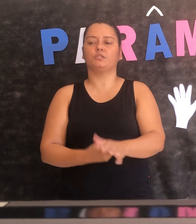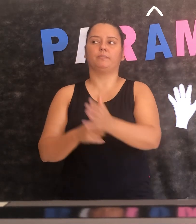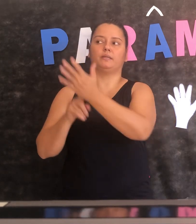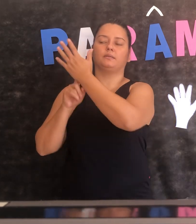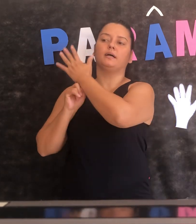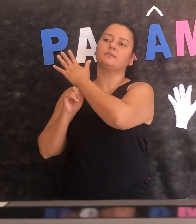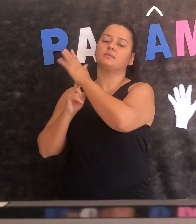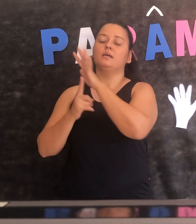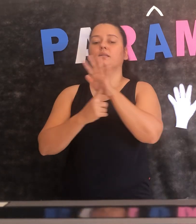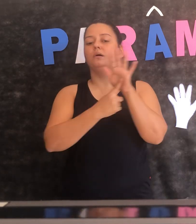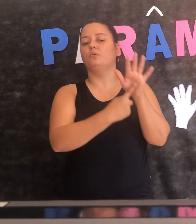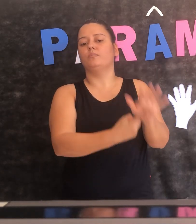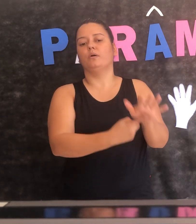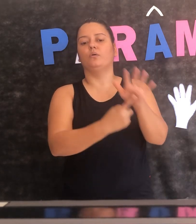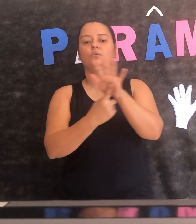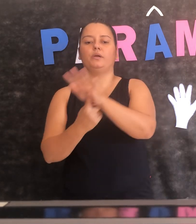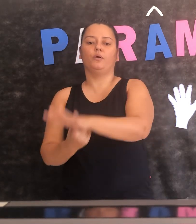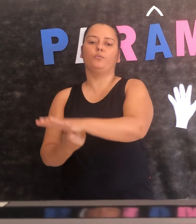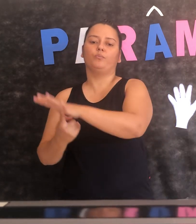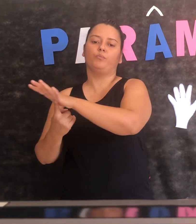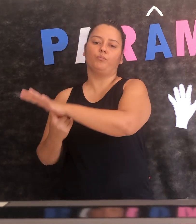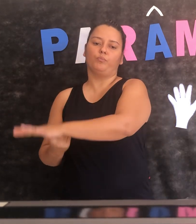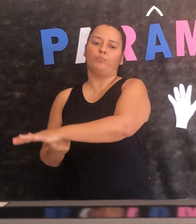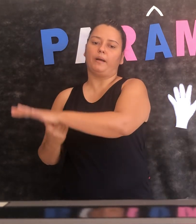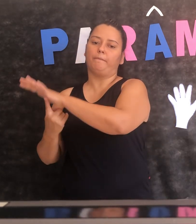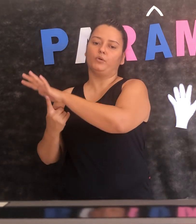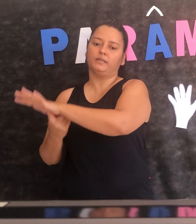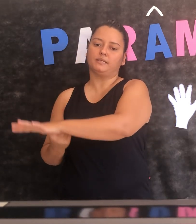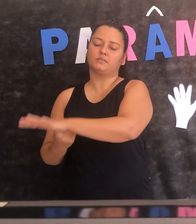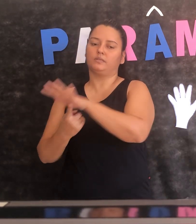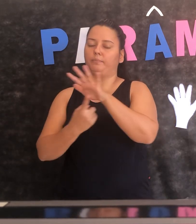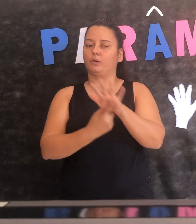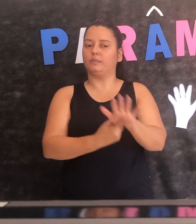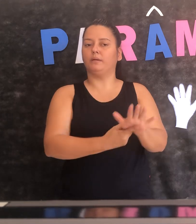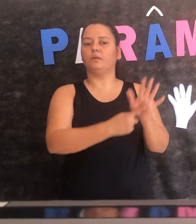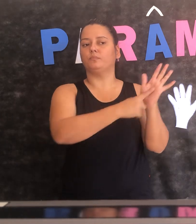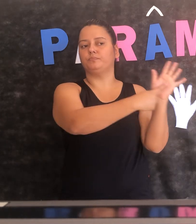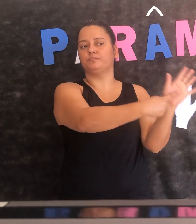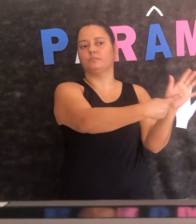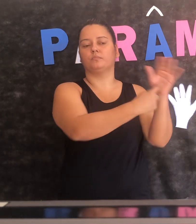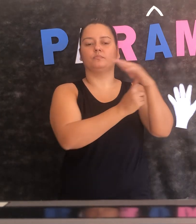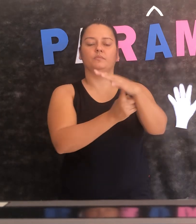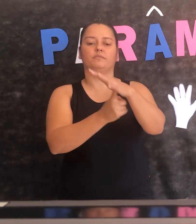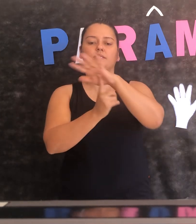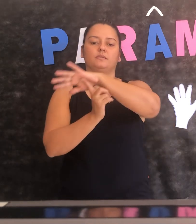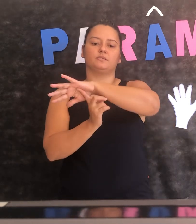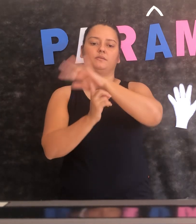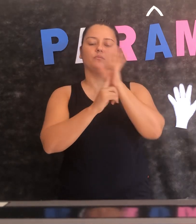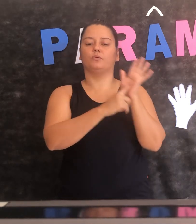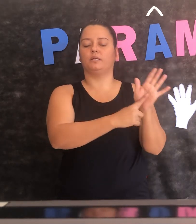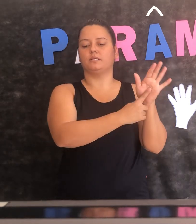para trás. Então, é a orientação da palma da mão. Fazendo assim, orientação.